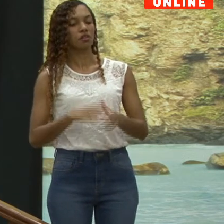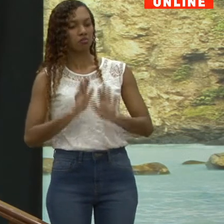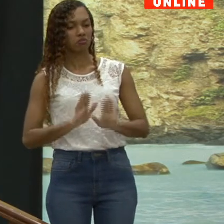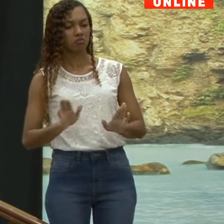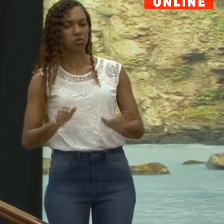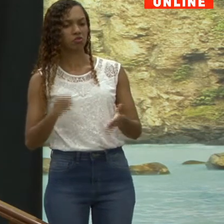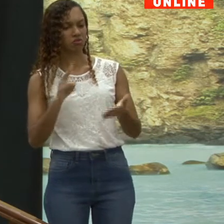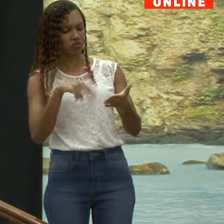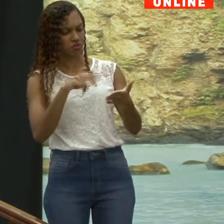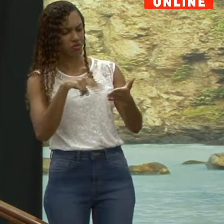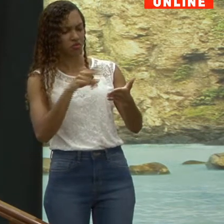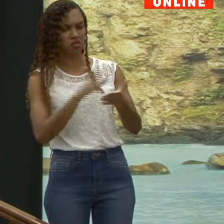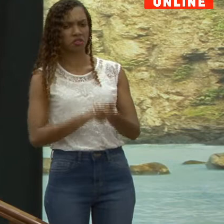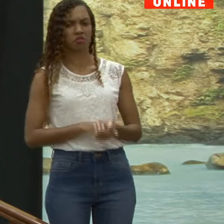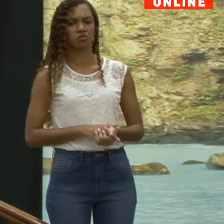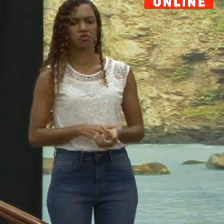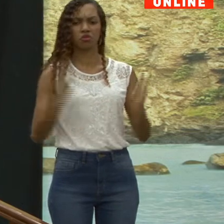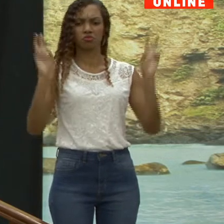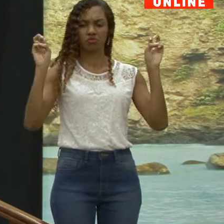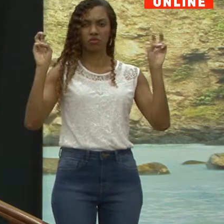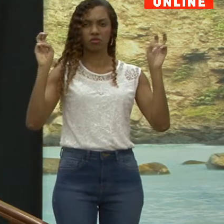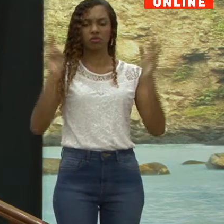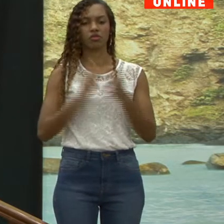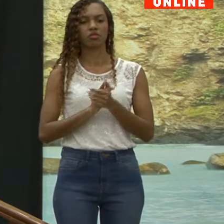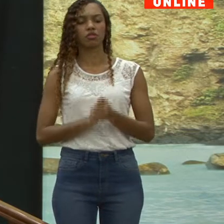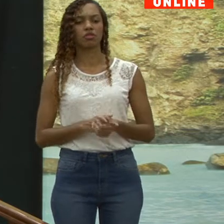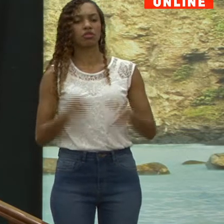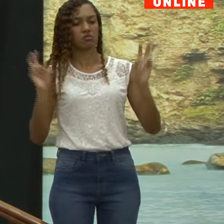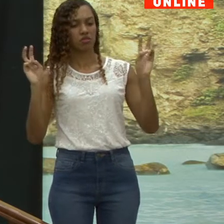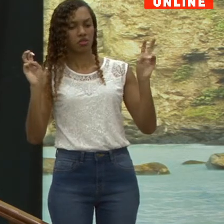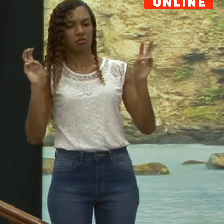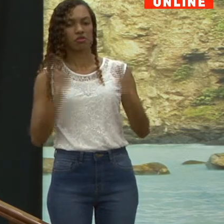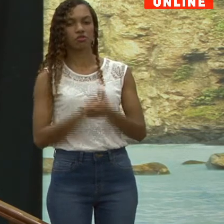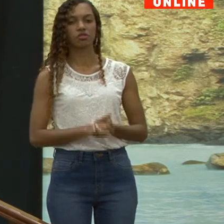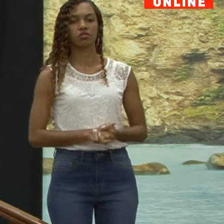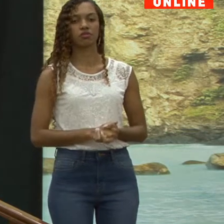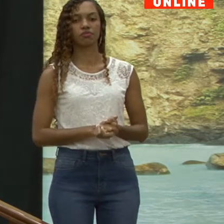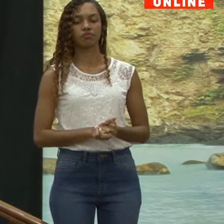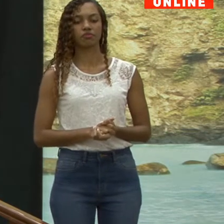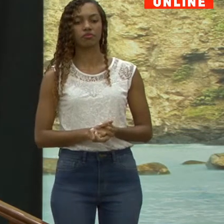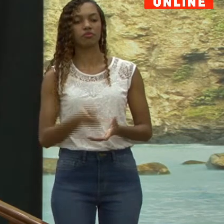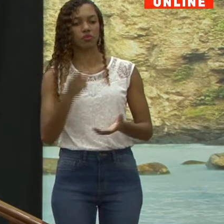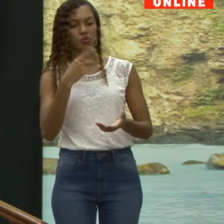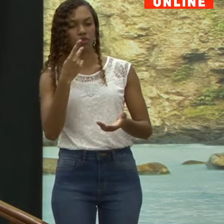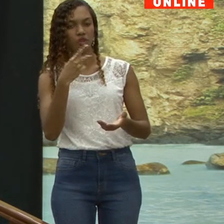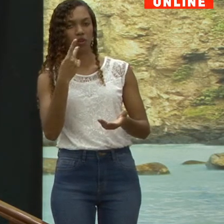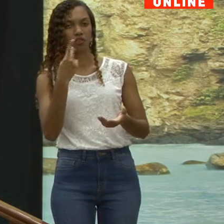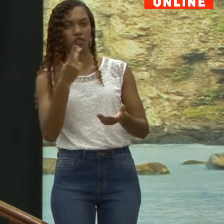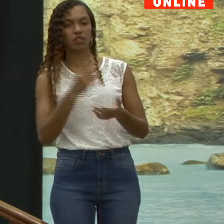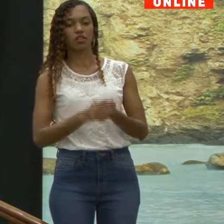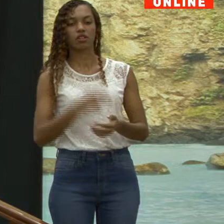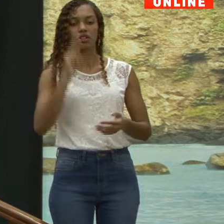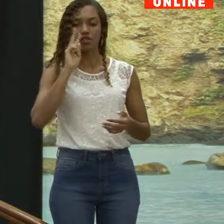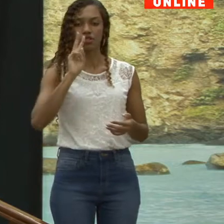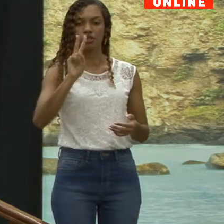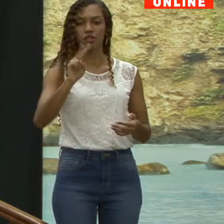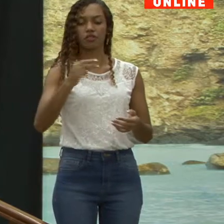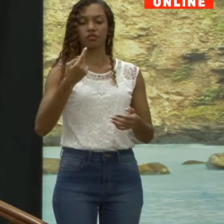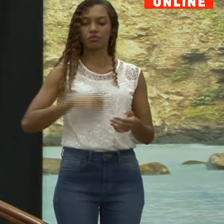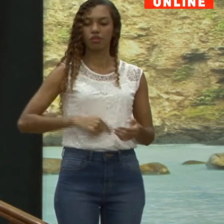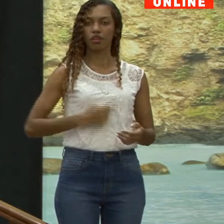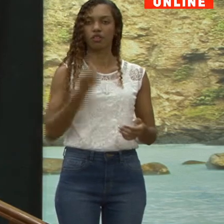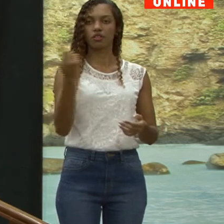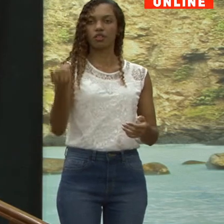tópico, ou seja, uma mensagem temática, porque eu falei aqui, enxergando além da